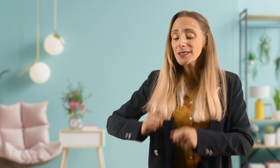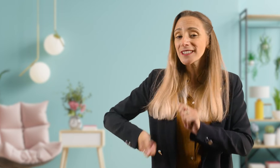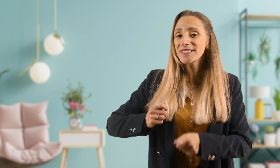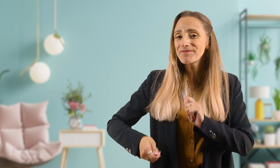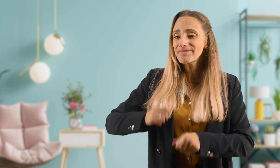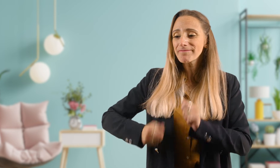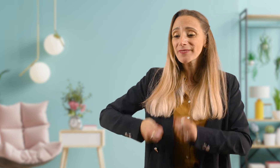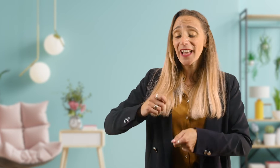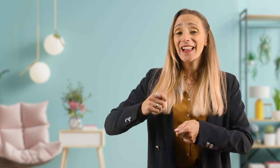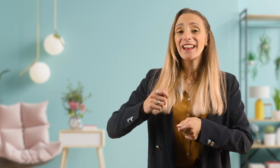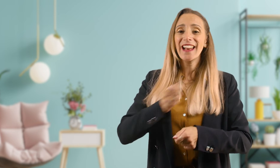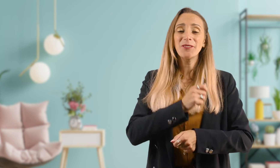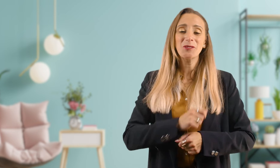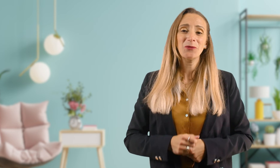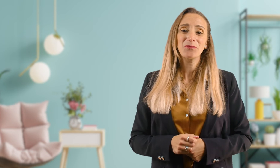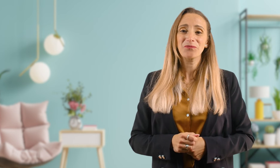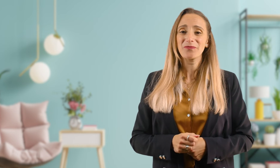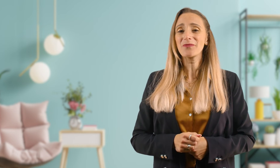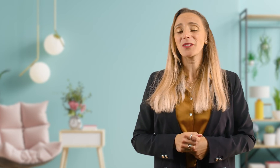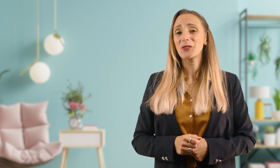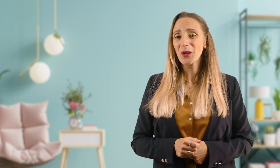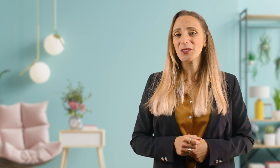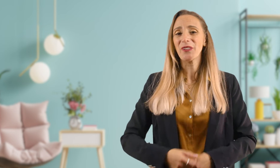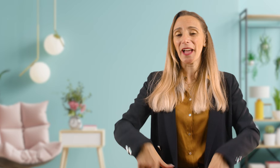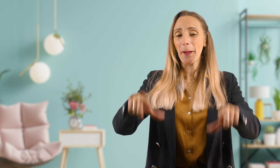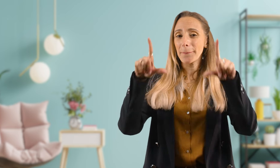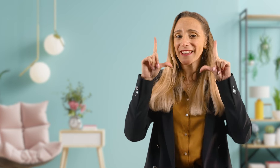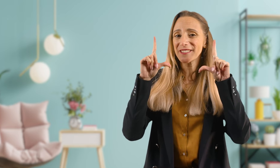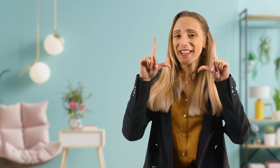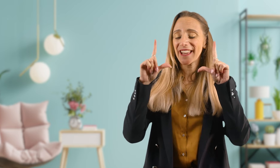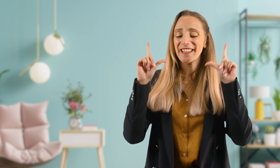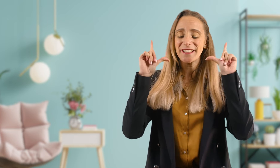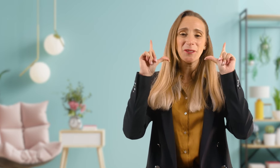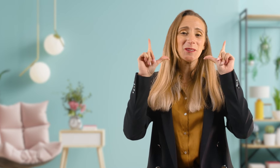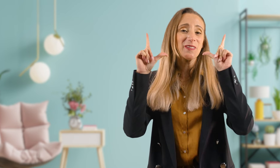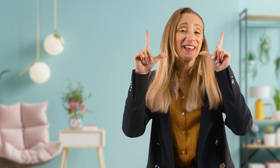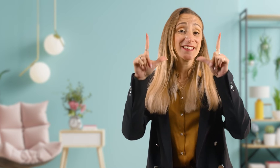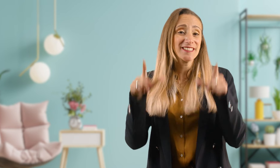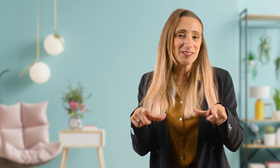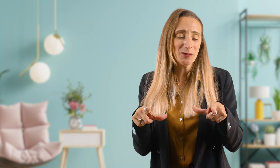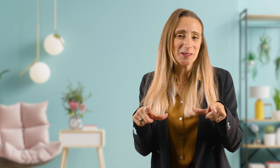tambour, la notion de transfert personnel et de transfert